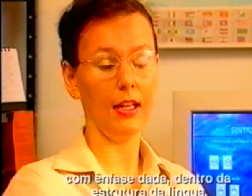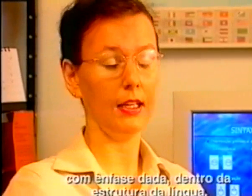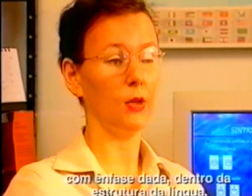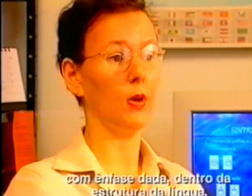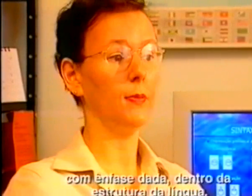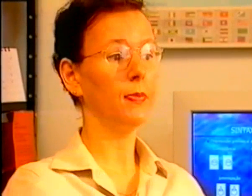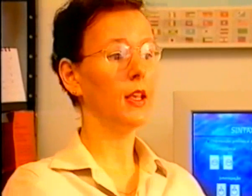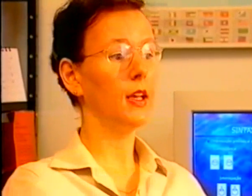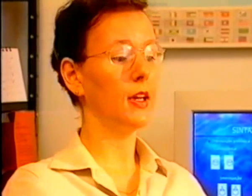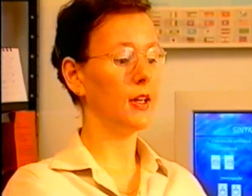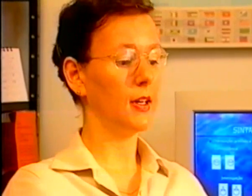da língua.